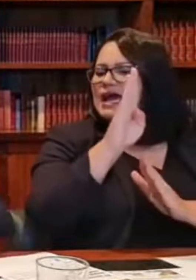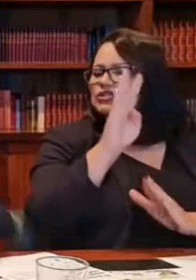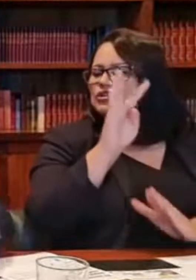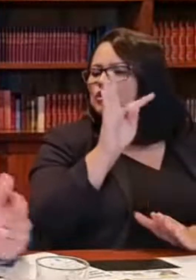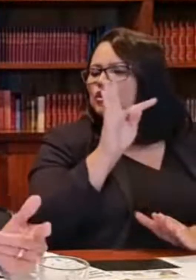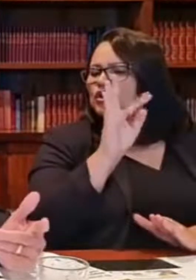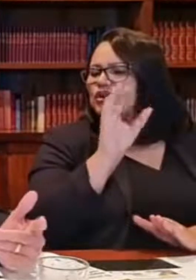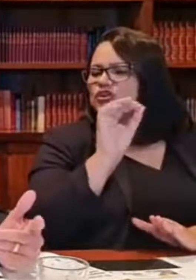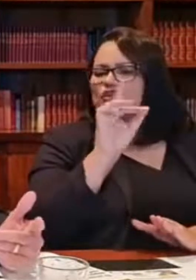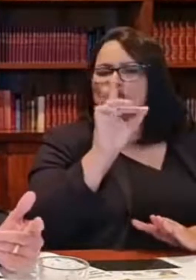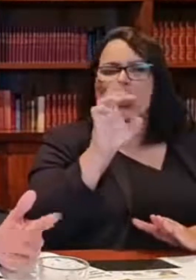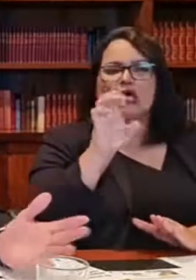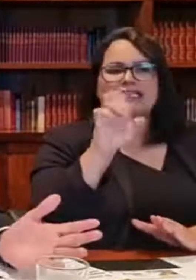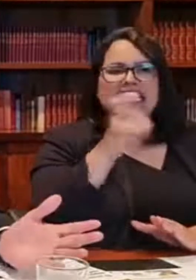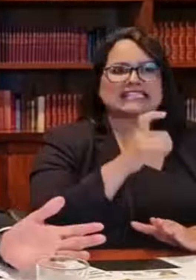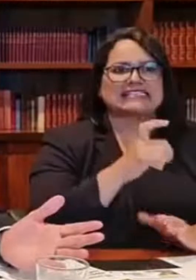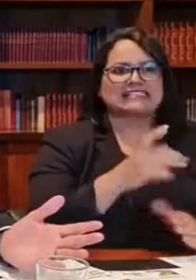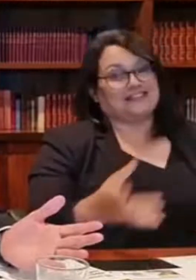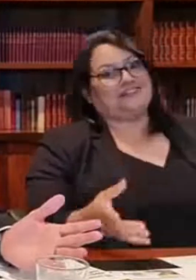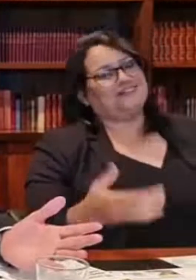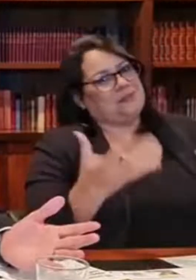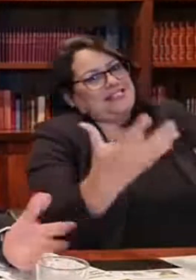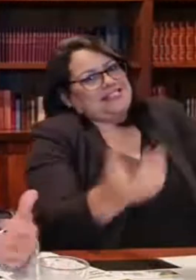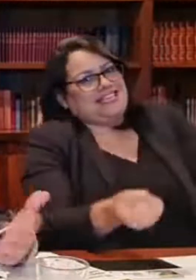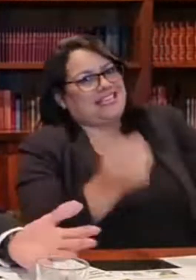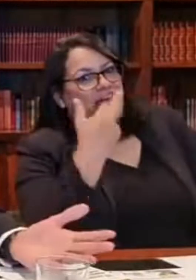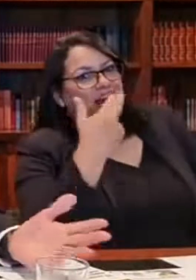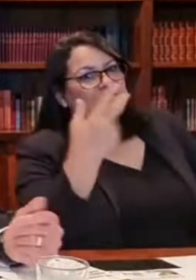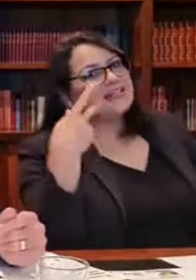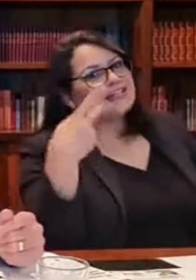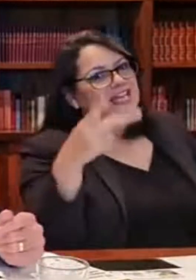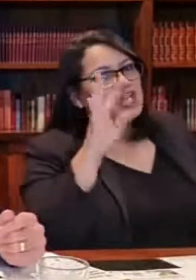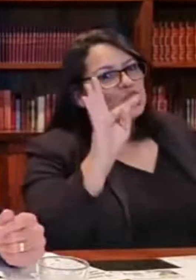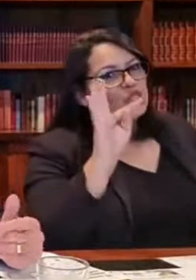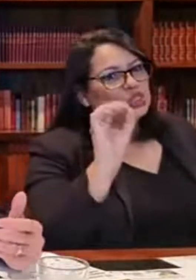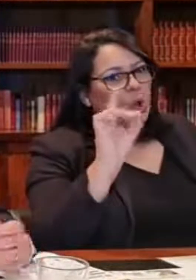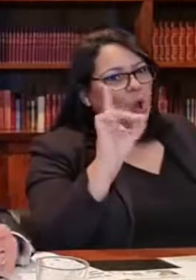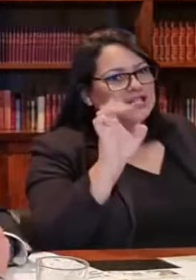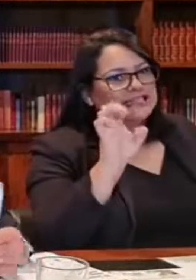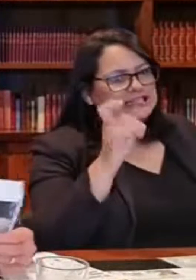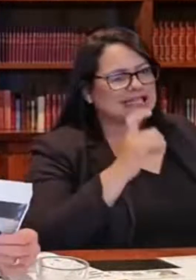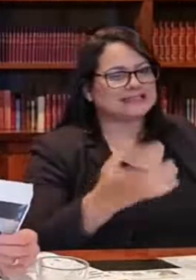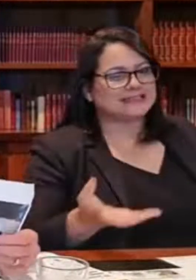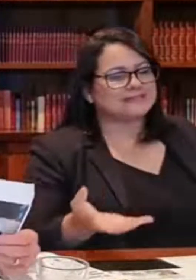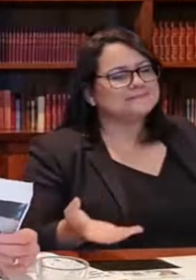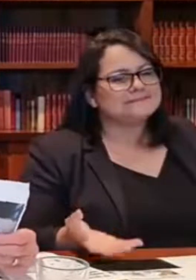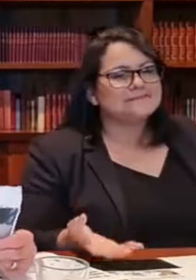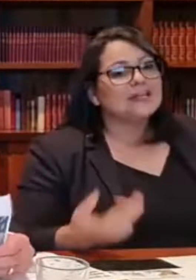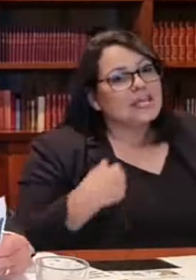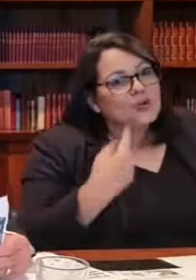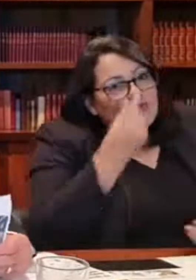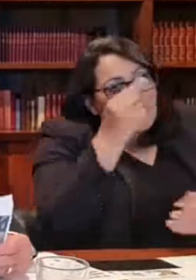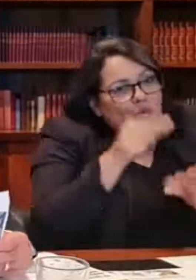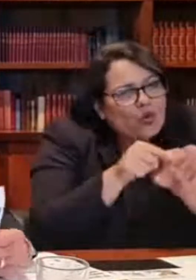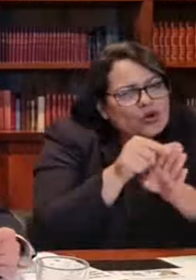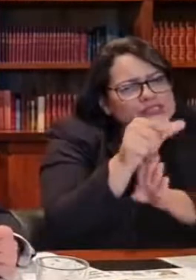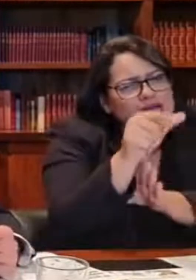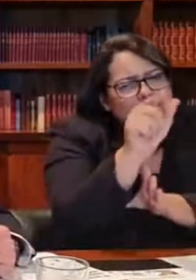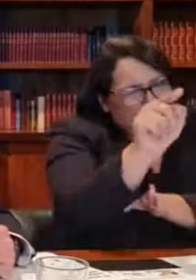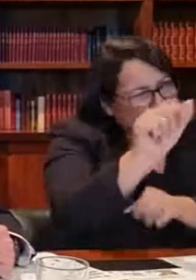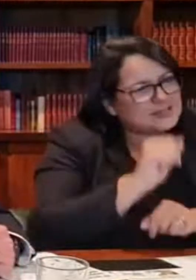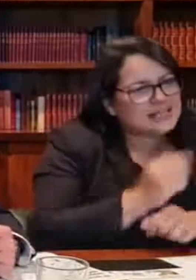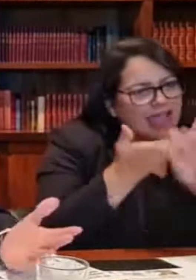mesmo? Para Todex. Vamos aderir aqui a linguagem deles, né? Afinal de contas, né? Eu que posso dar um conselho para você. Fique em casa,